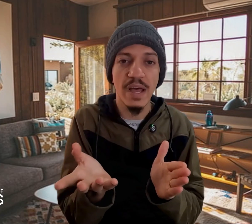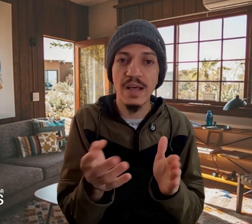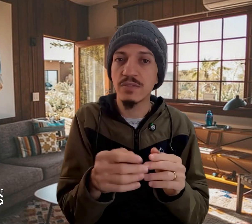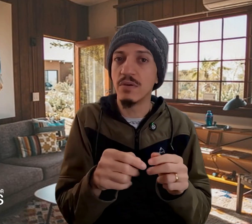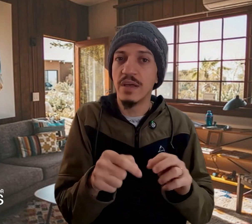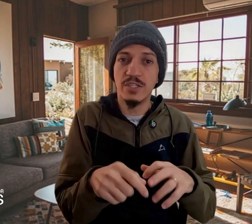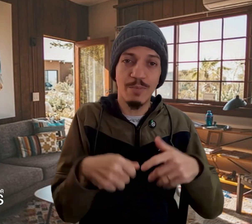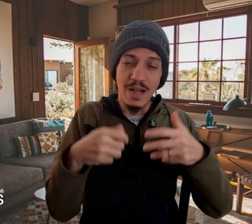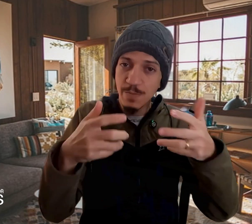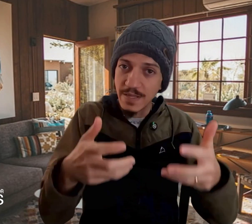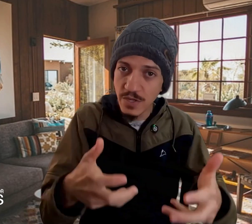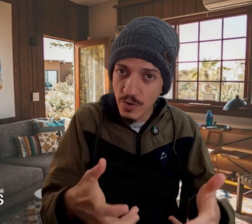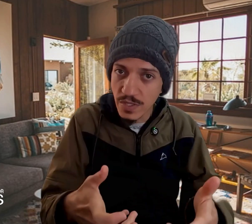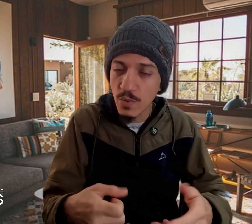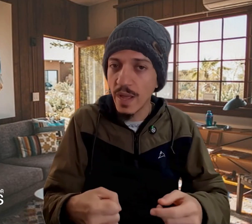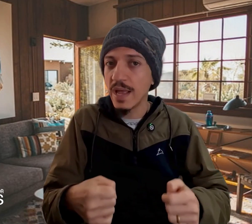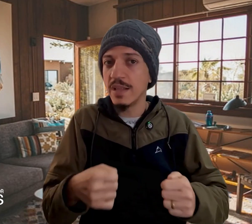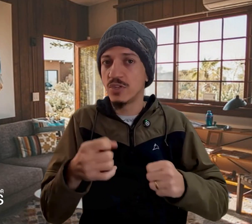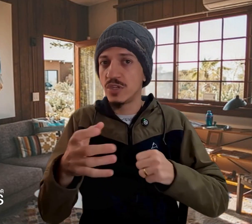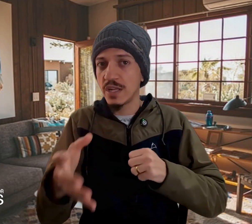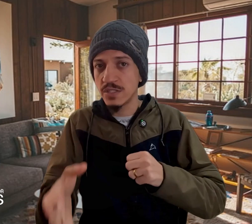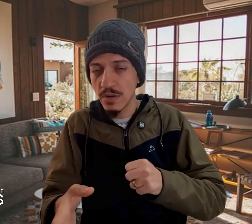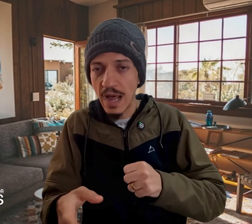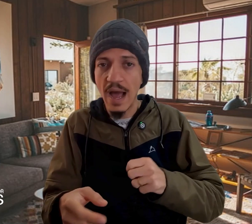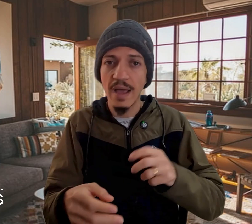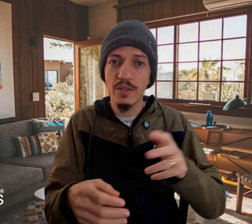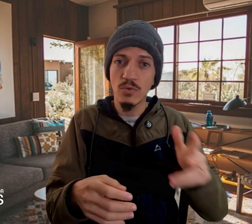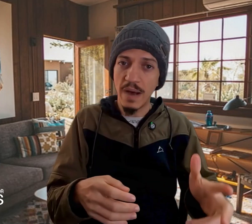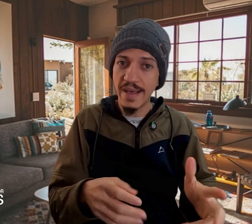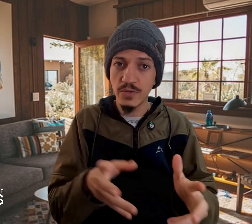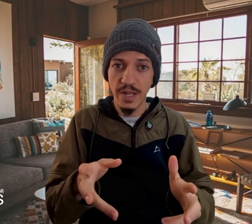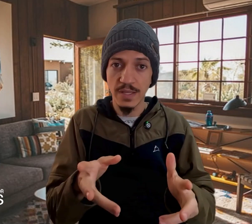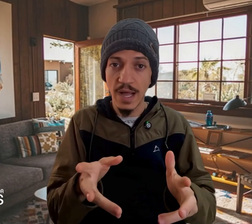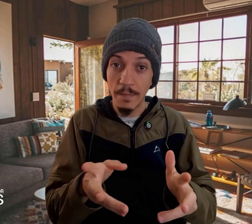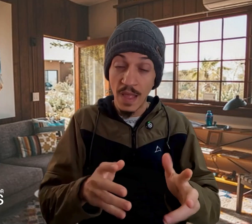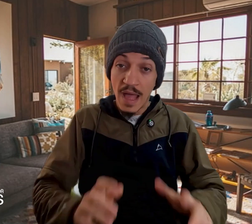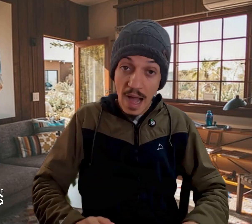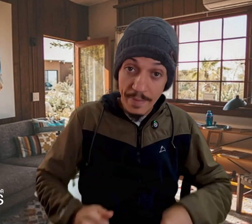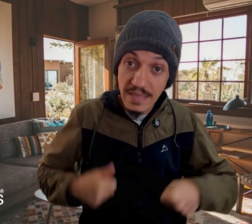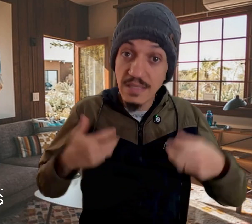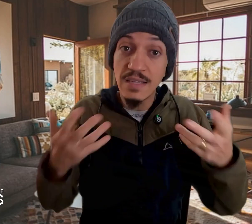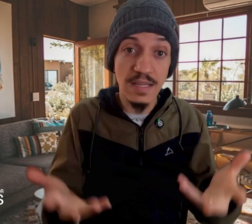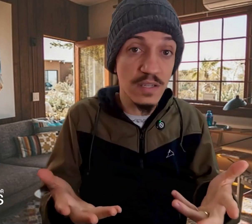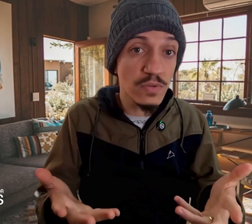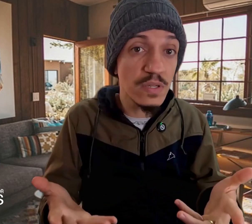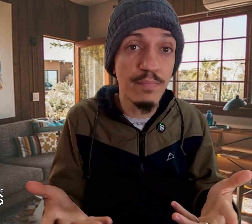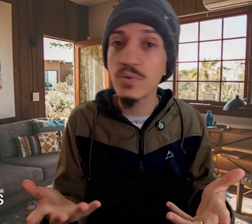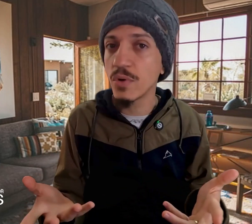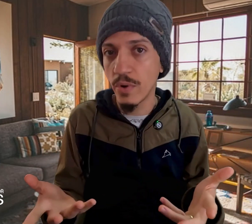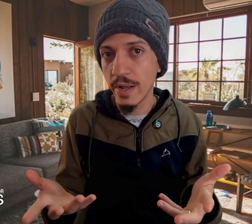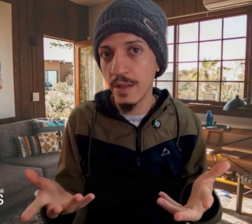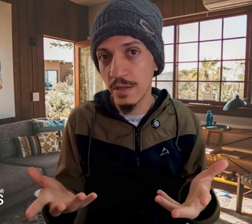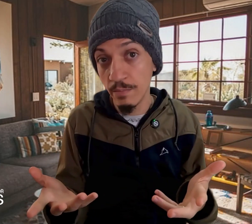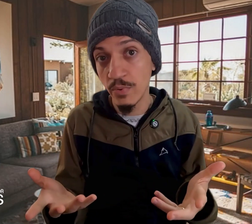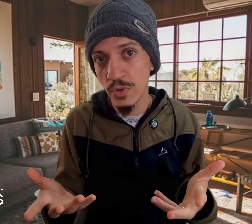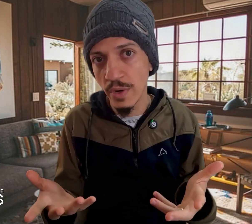processo, de participar das reuniões com eles, de direcionar e tudo mais, de orientar, a minha sinalização se impulsionou ainda